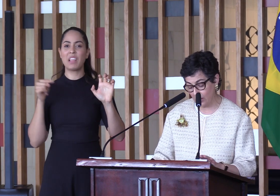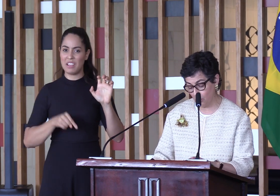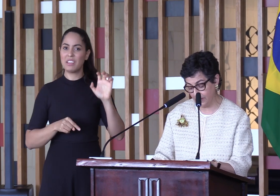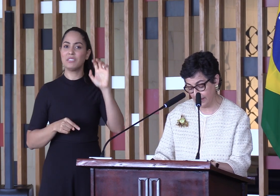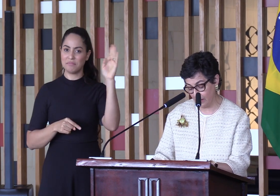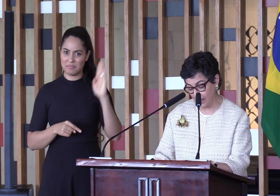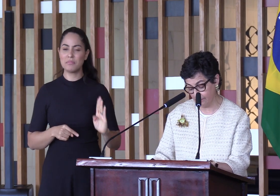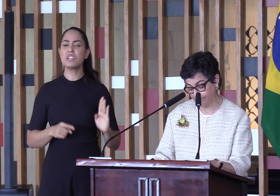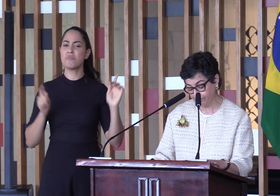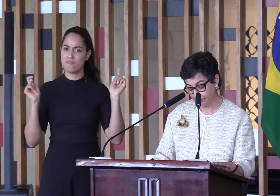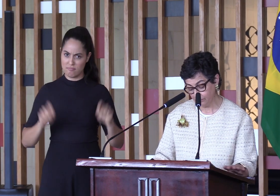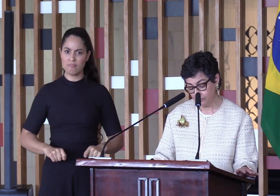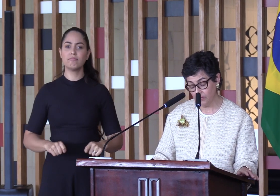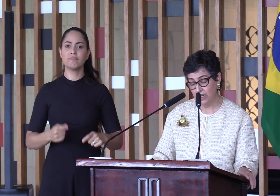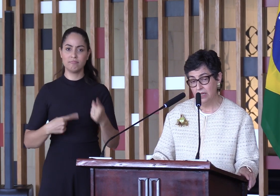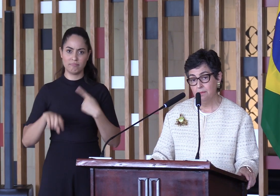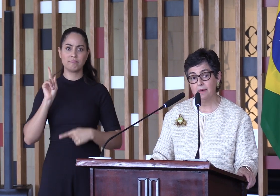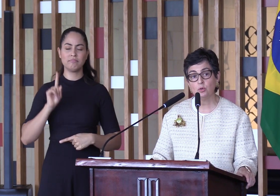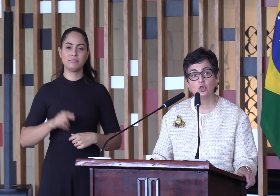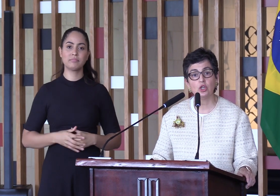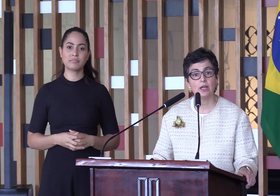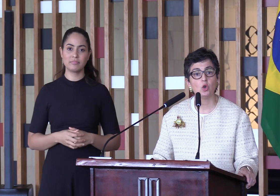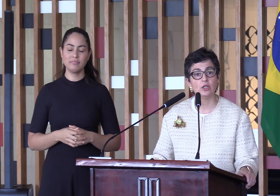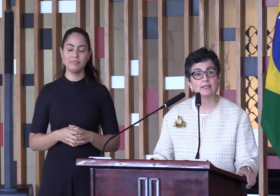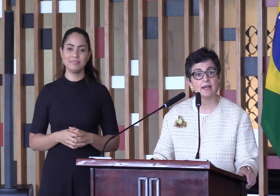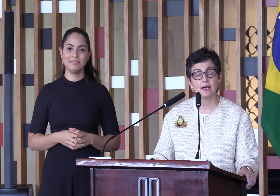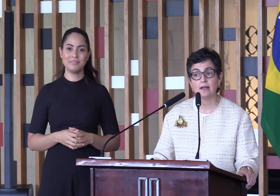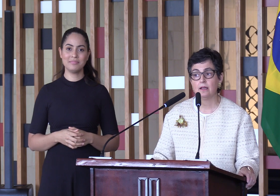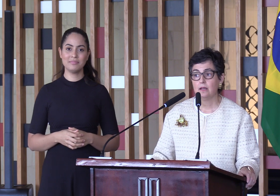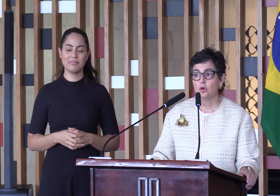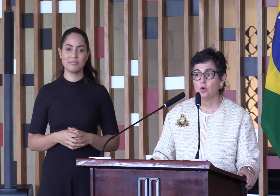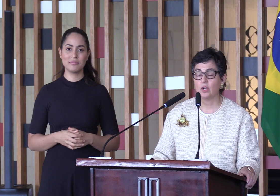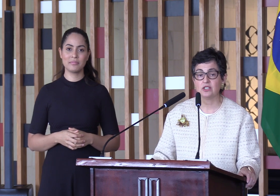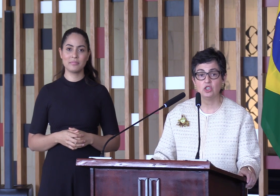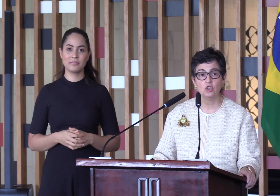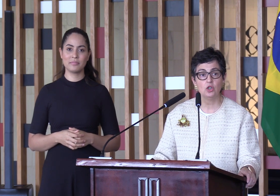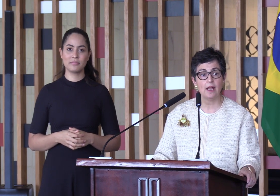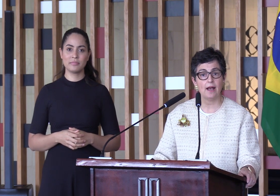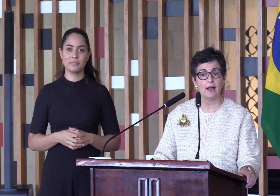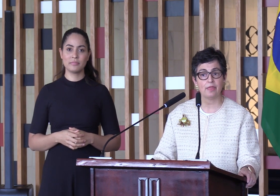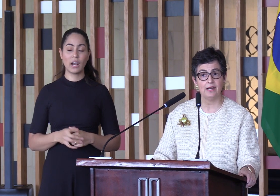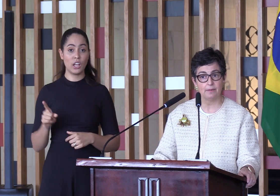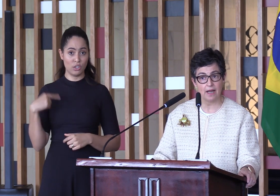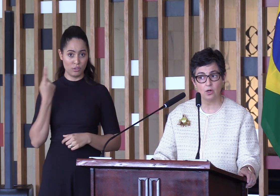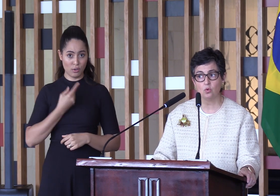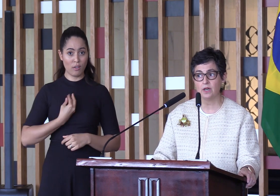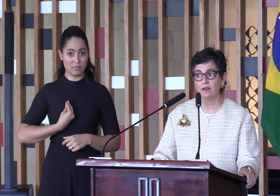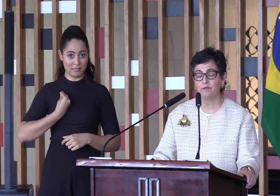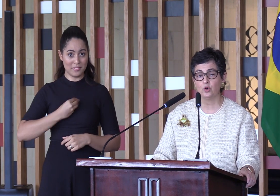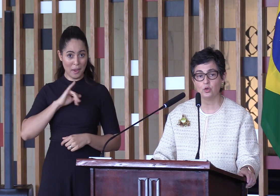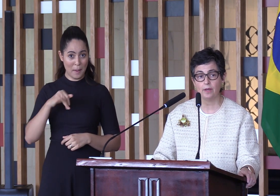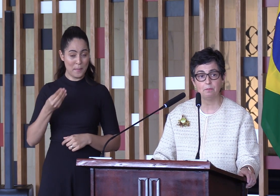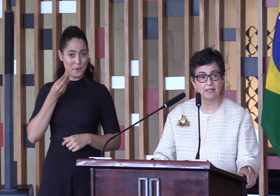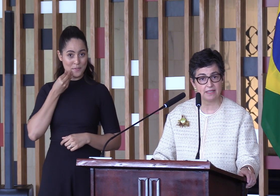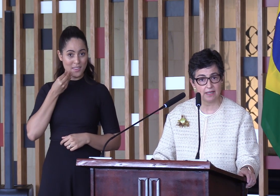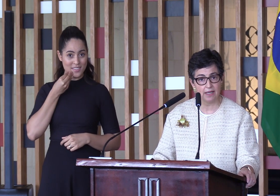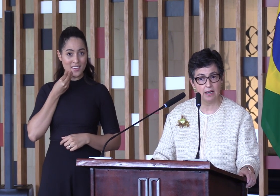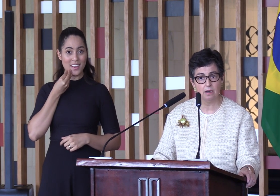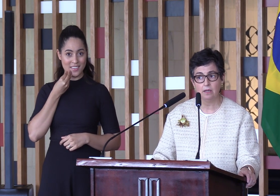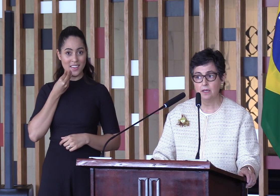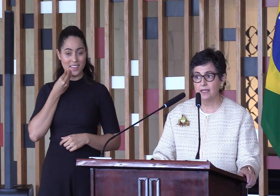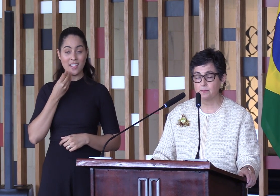a competência. Vamos, com esta ocasião, a celebrar um grande foro